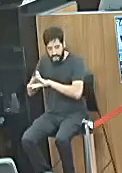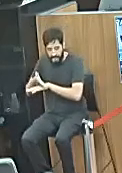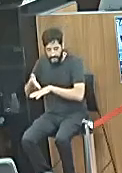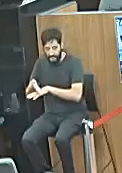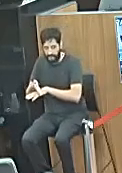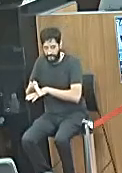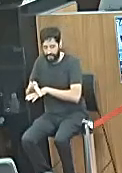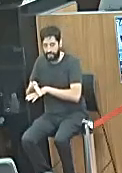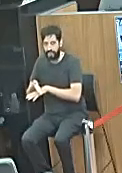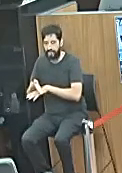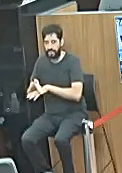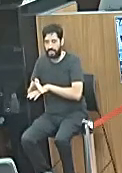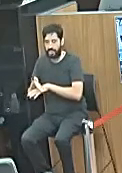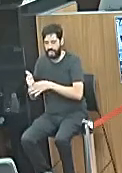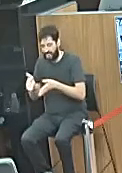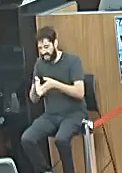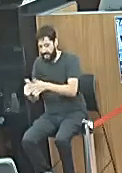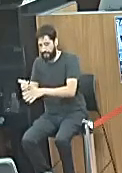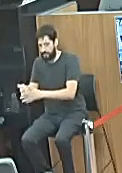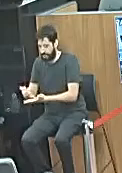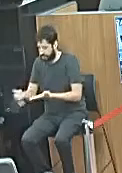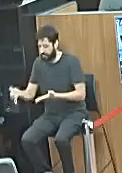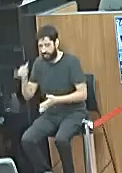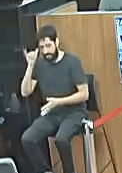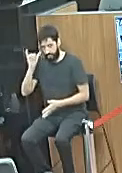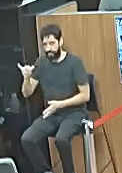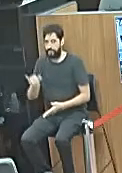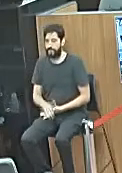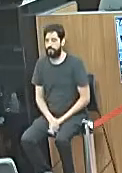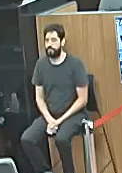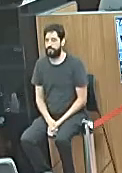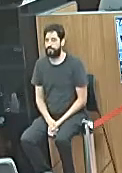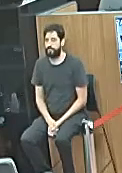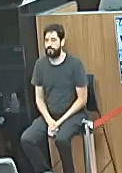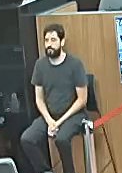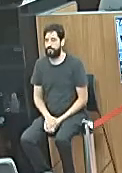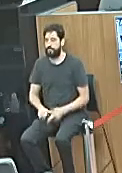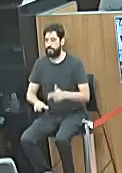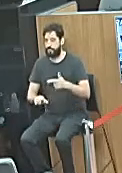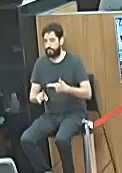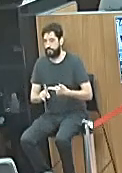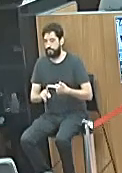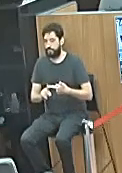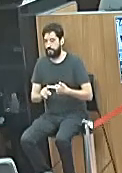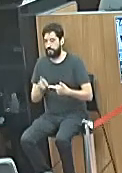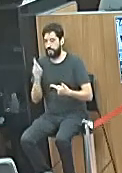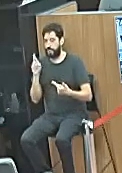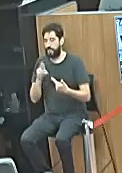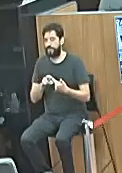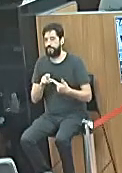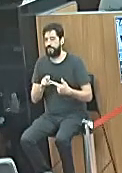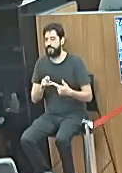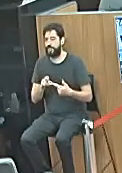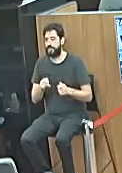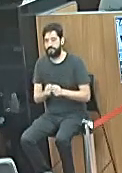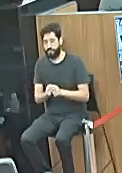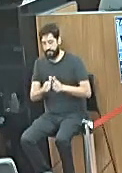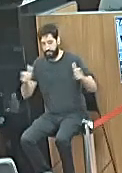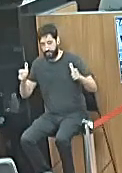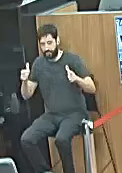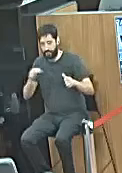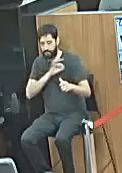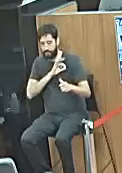desculpe a palavra caminho da droga não é o segundo refere-se à expansão de patrulha de prevenção